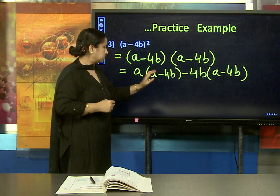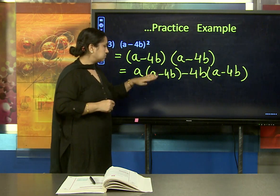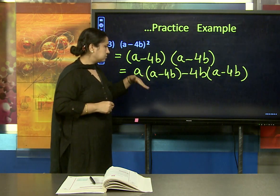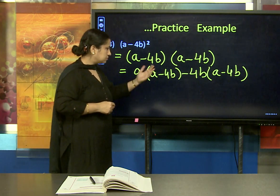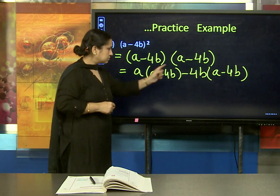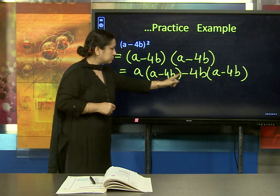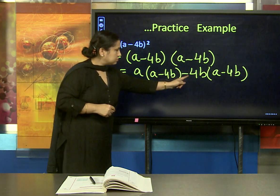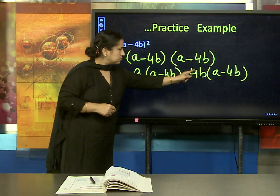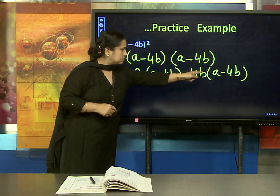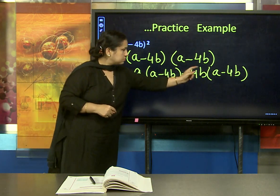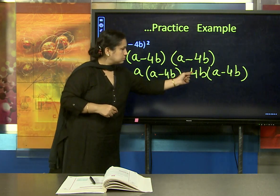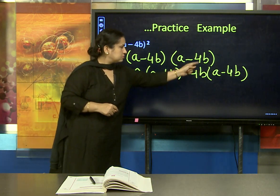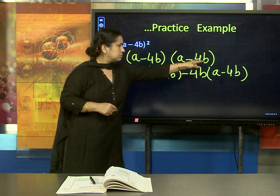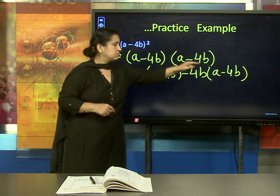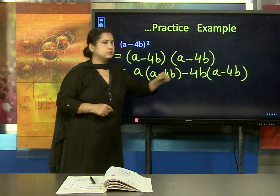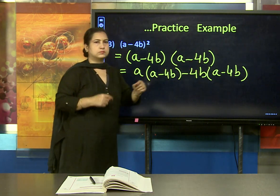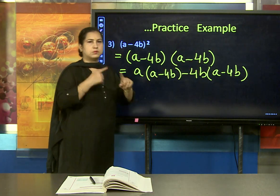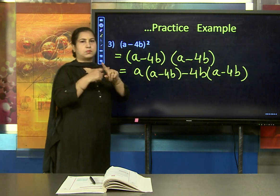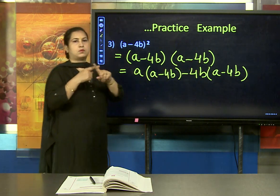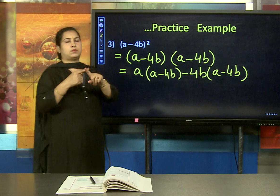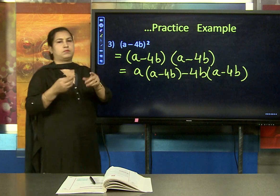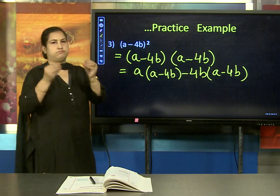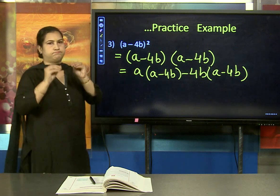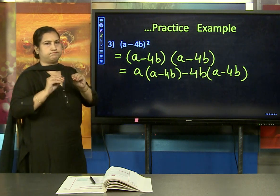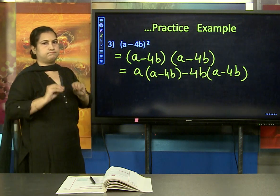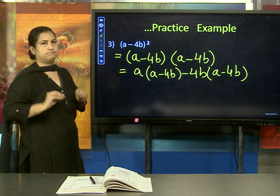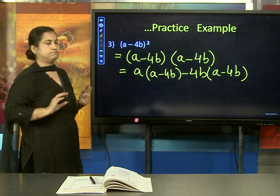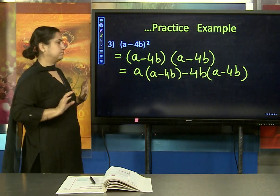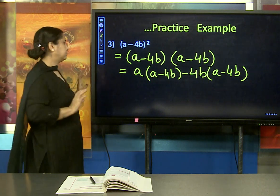फिर ऐसे मल्टीप्लाई किया, मल्टीप्लाई करके लिखते गए।